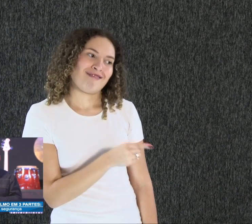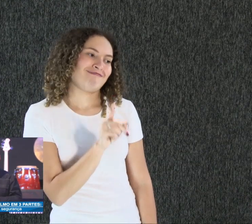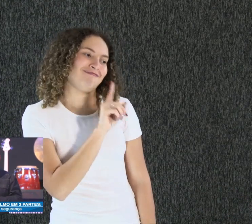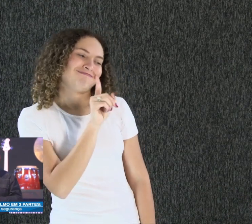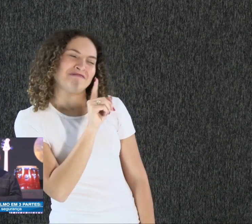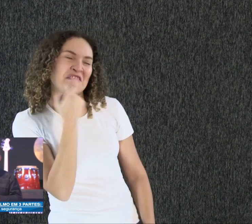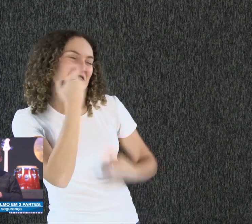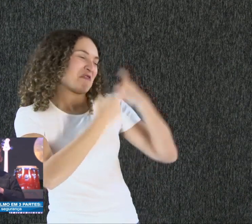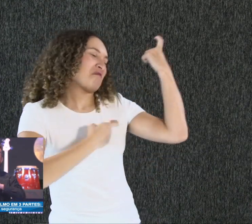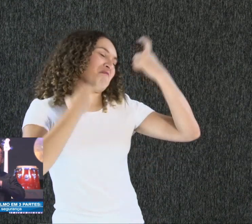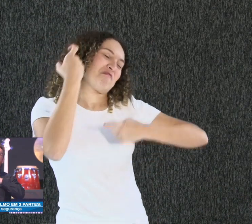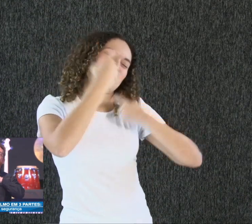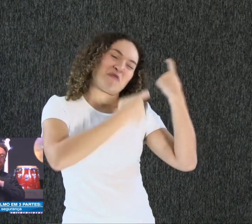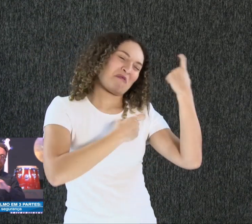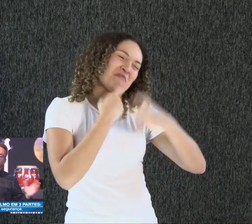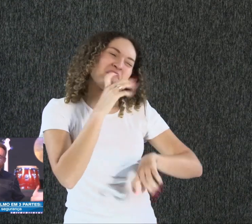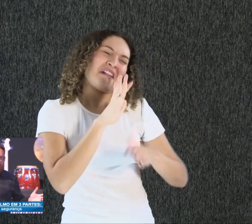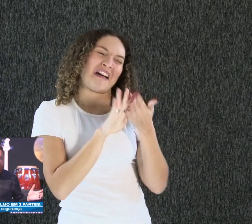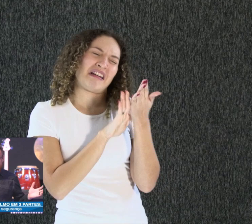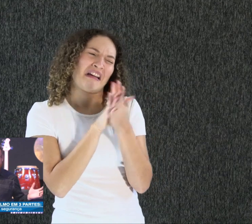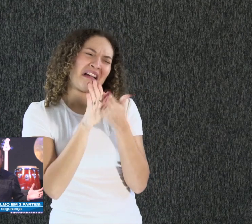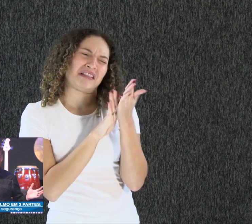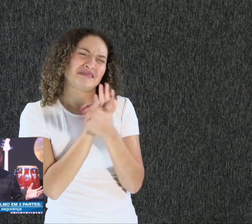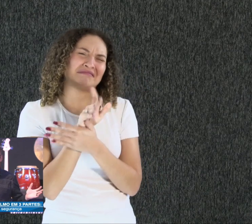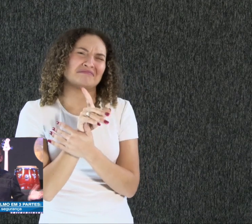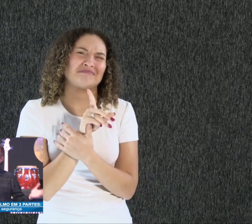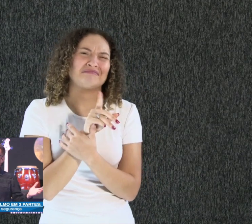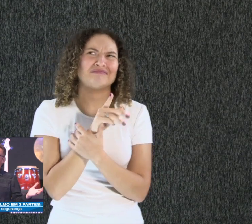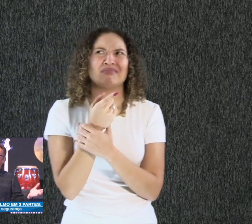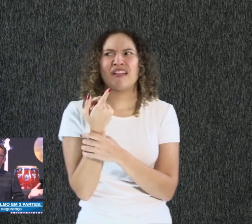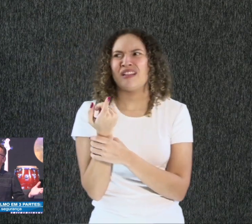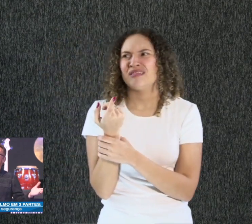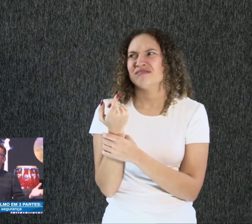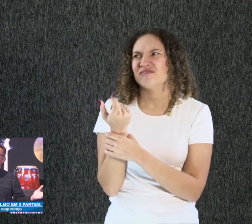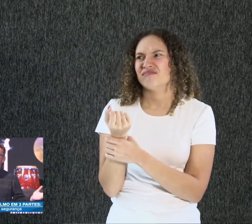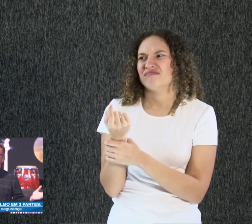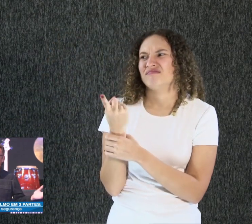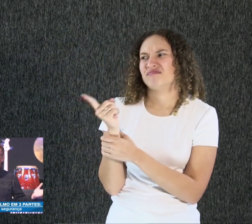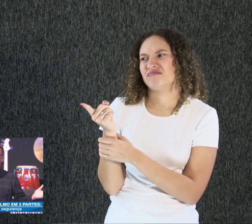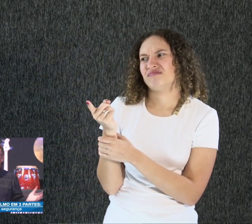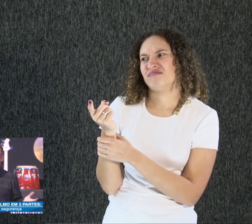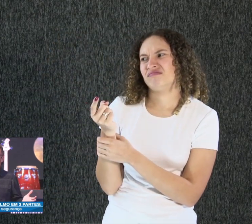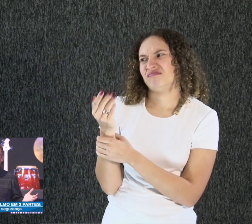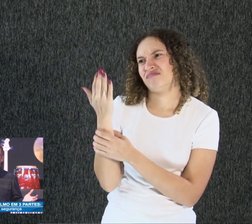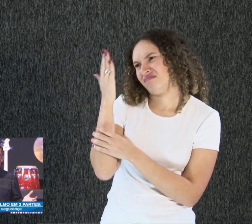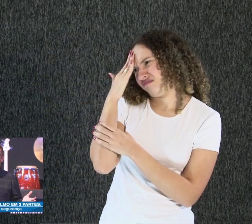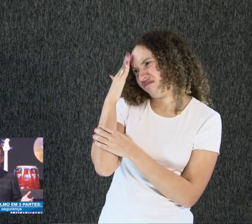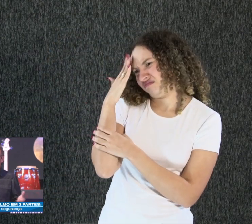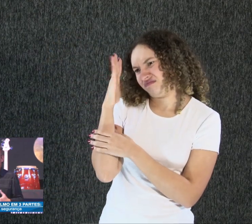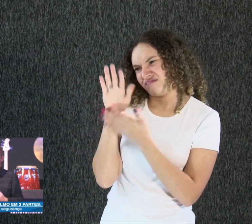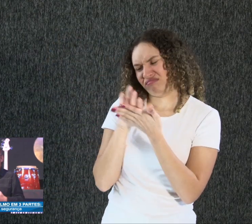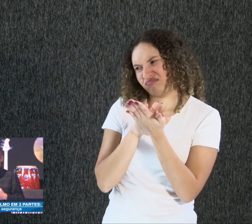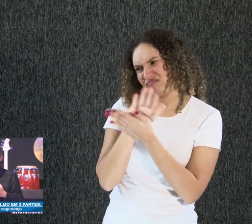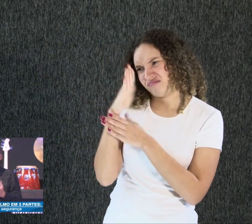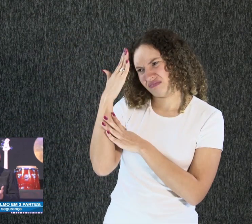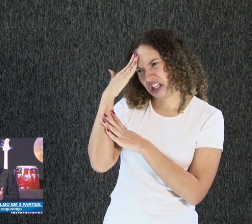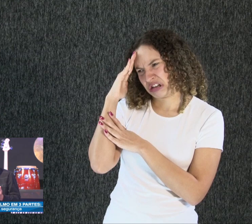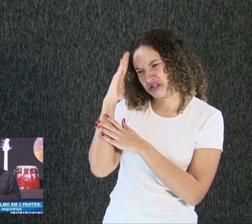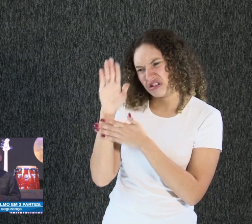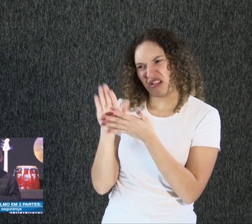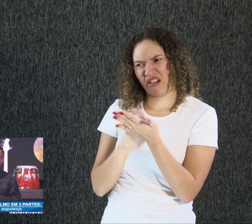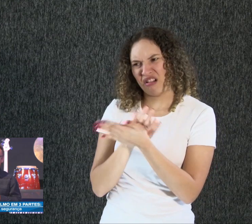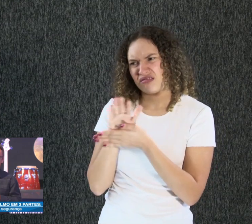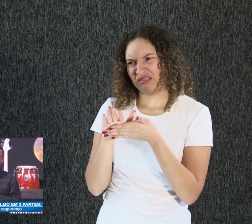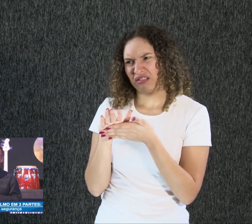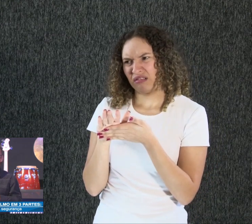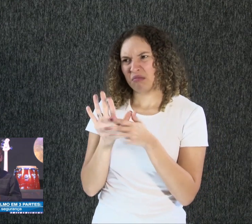no comando, eu não tenho motivos para me preocupar. O marinheiro ficou sem entender o que estava acontecendo, o porquê da reação